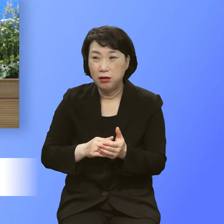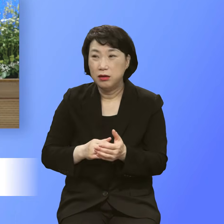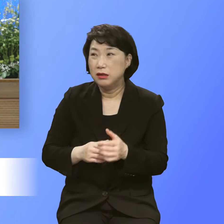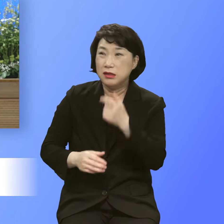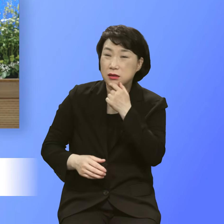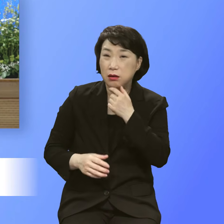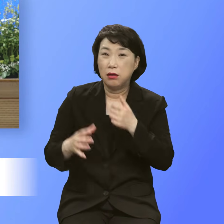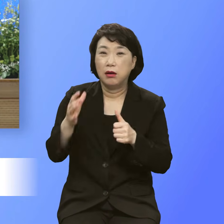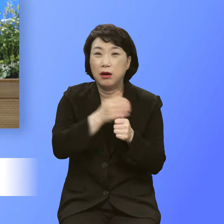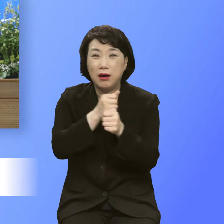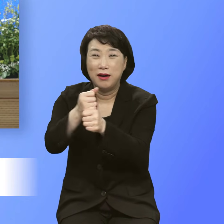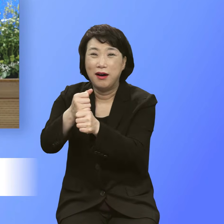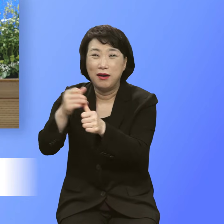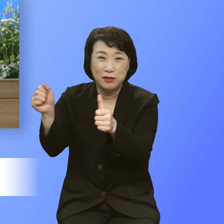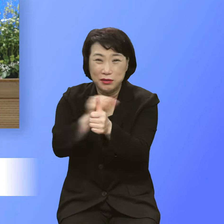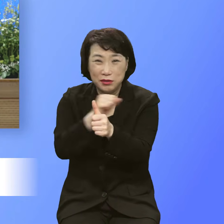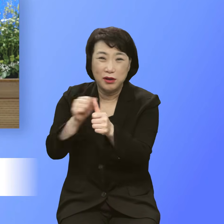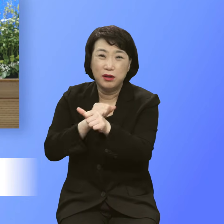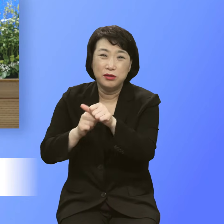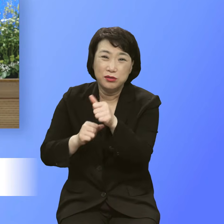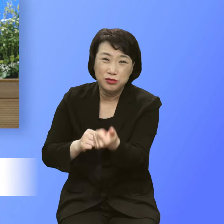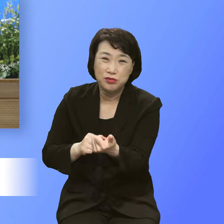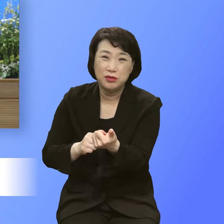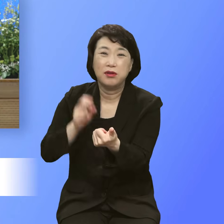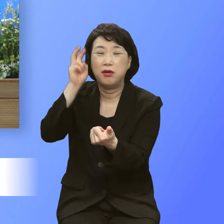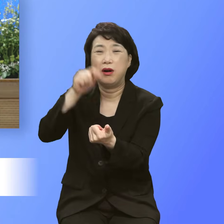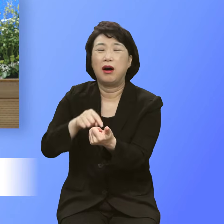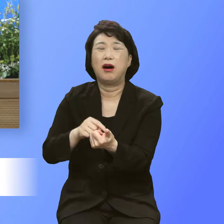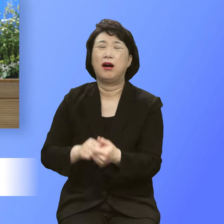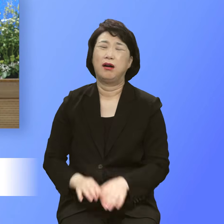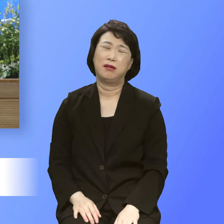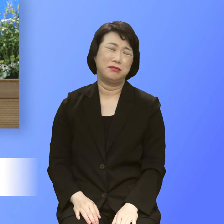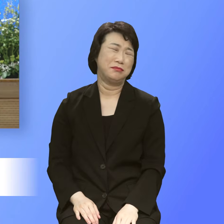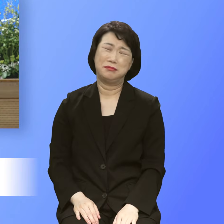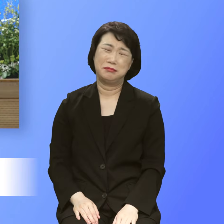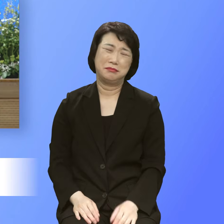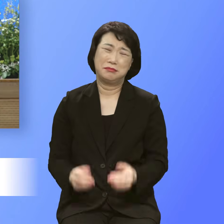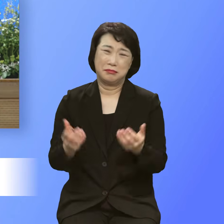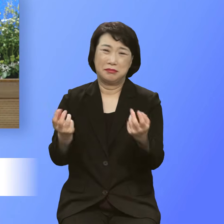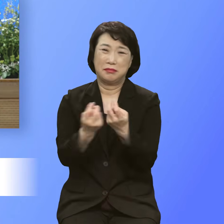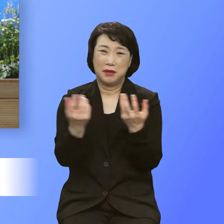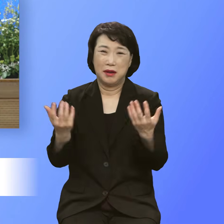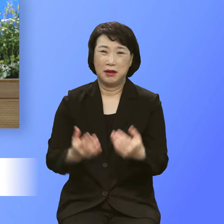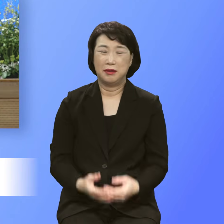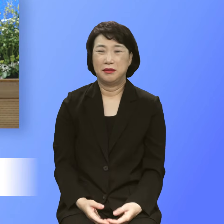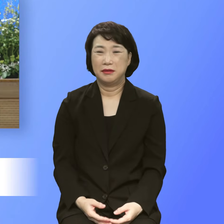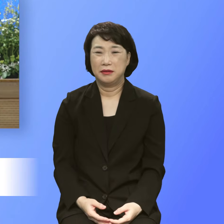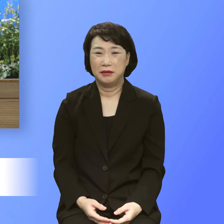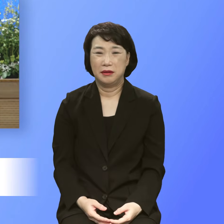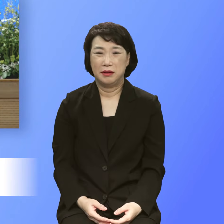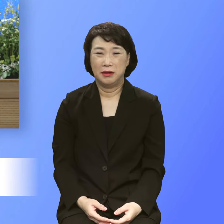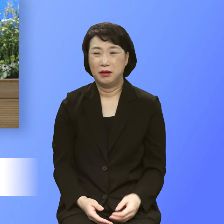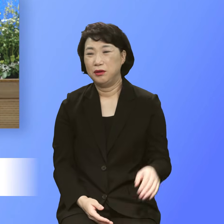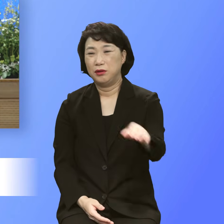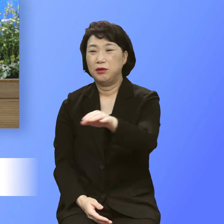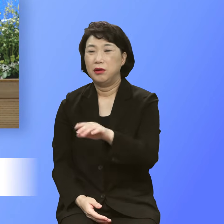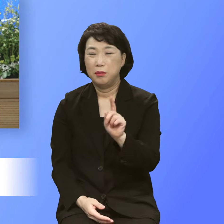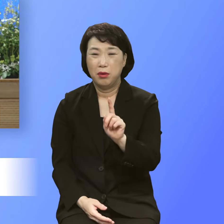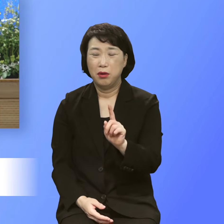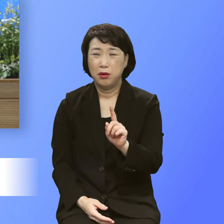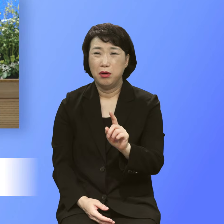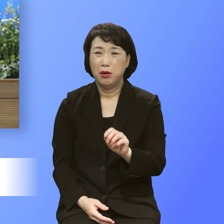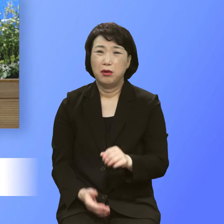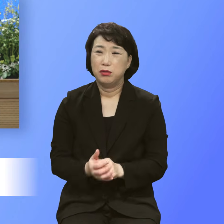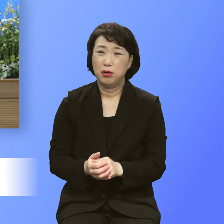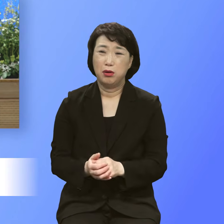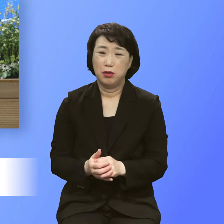끌려가서 죽음을 방불할 만한 고통을 나가든 내놓든 둘 중에 하나야 돼. 우리는 가질 소유에